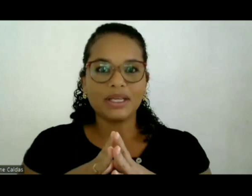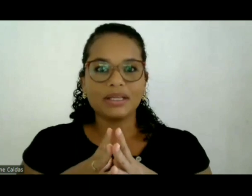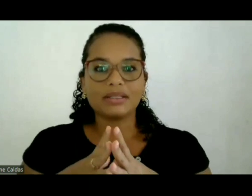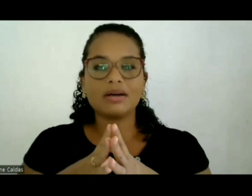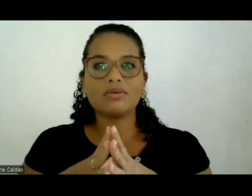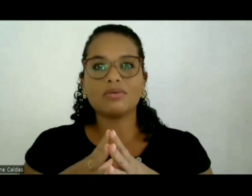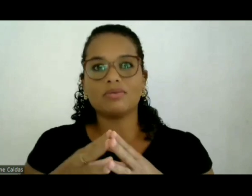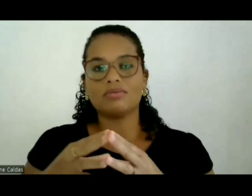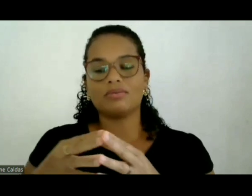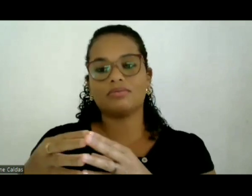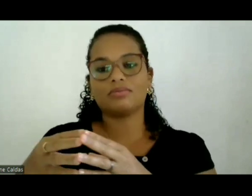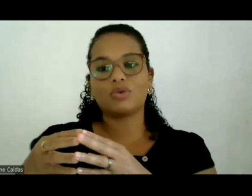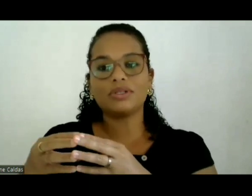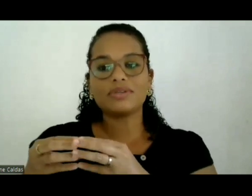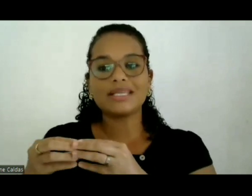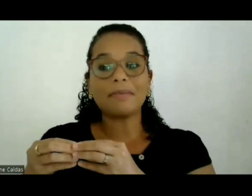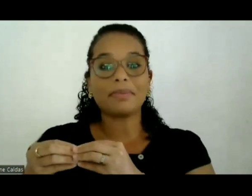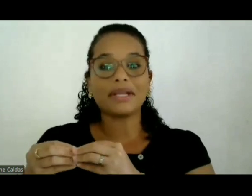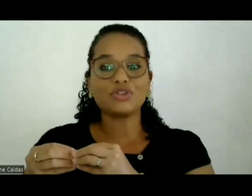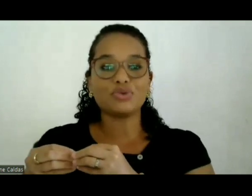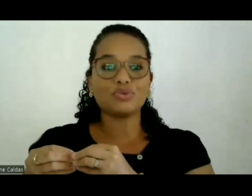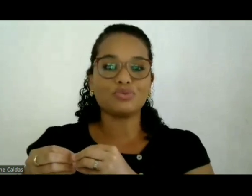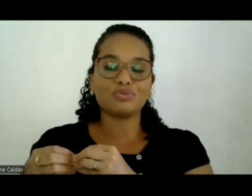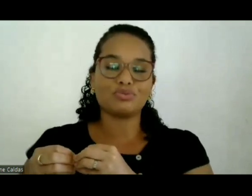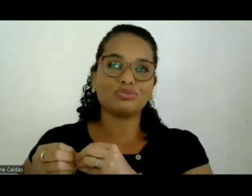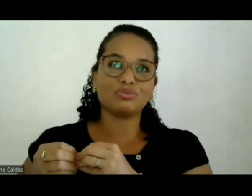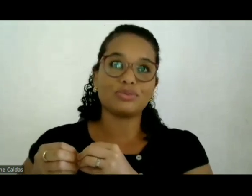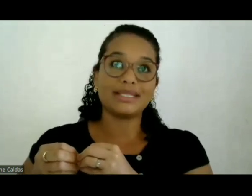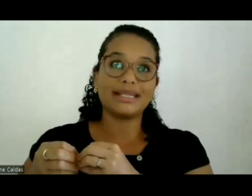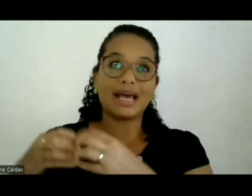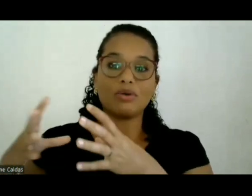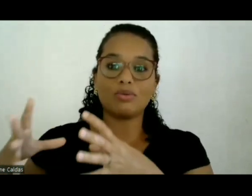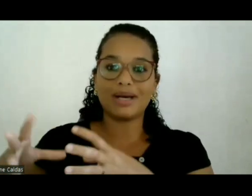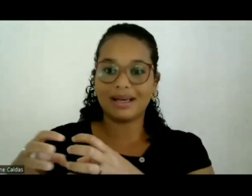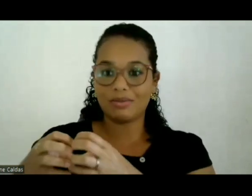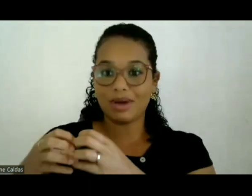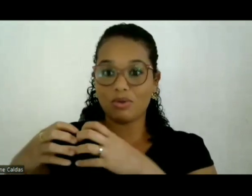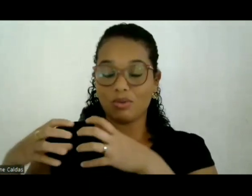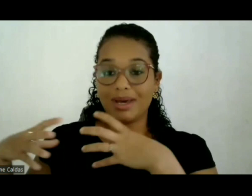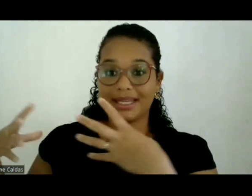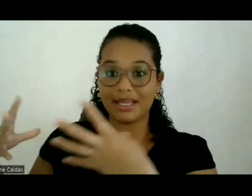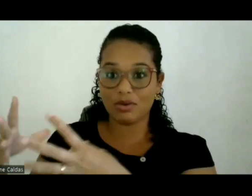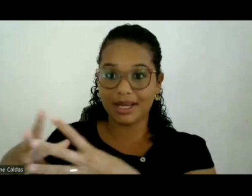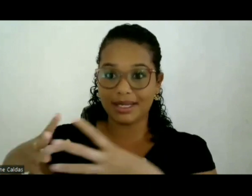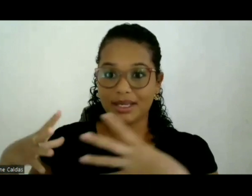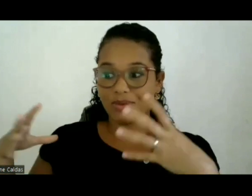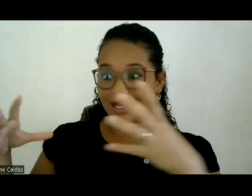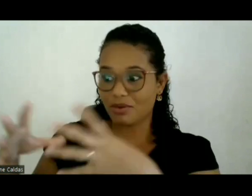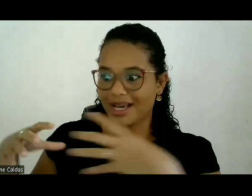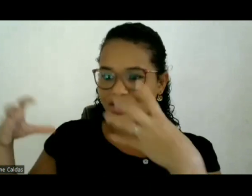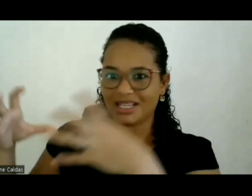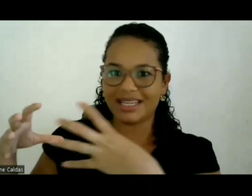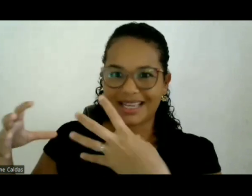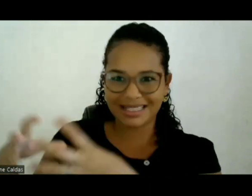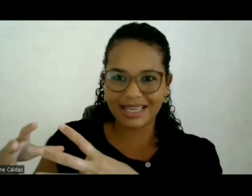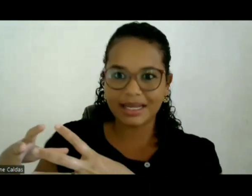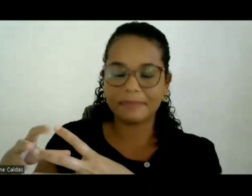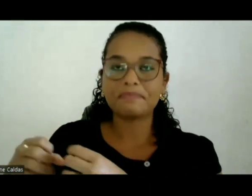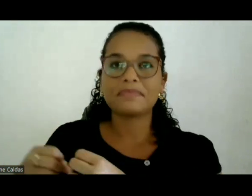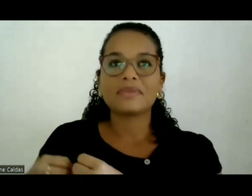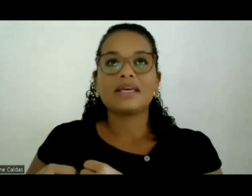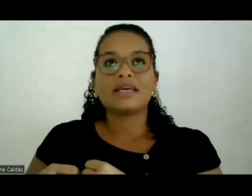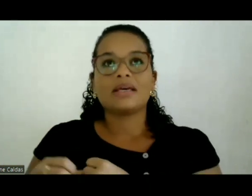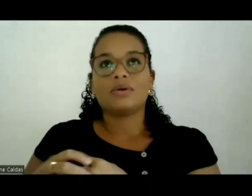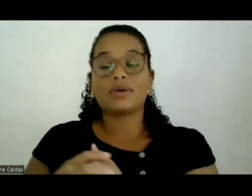interior. Então, quando você aprende um sinal, uma língua ali, uma linguagem ali